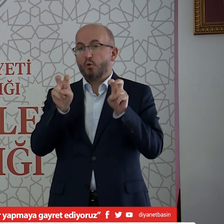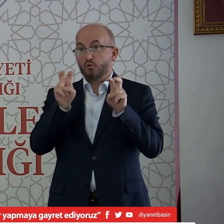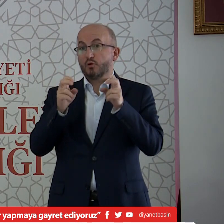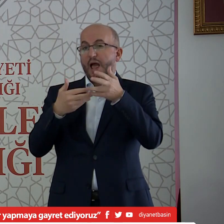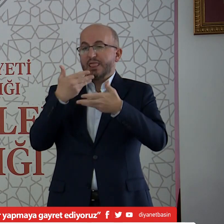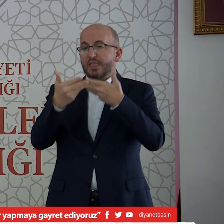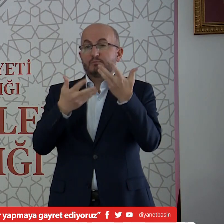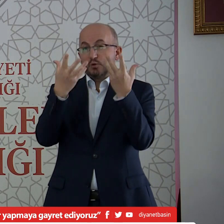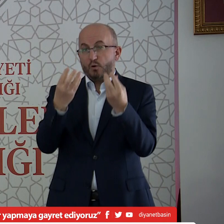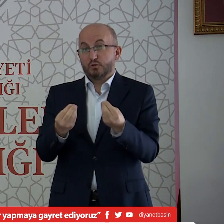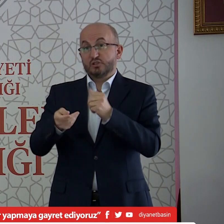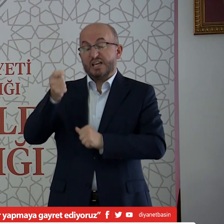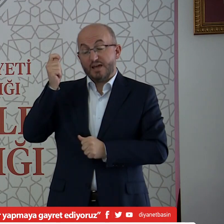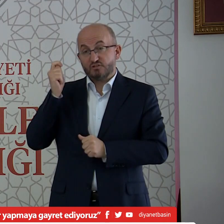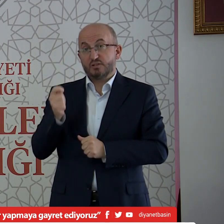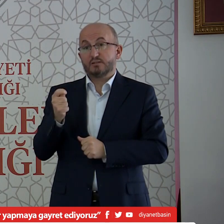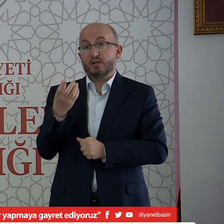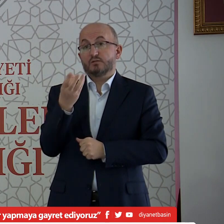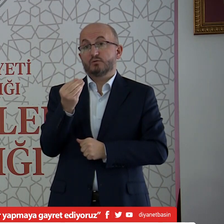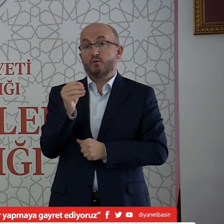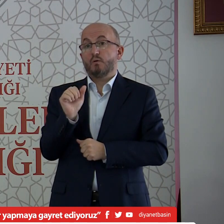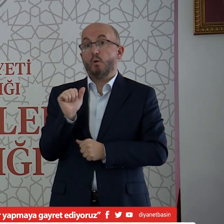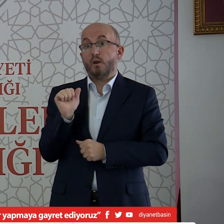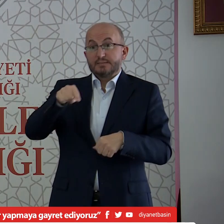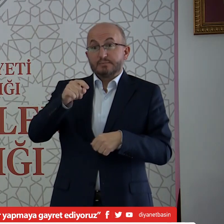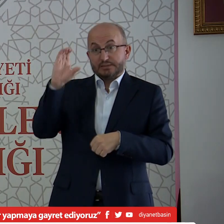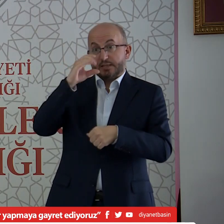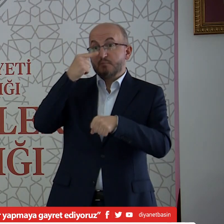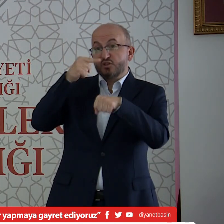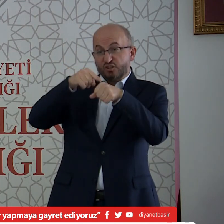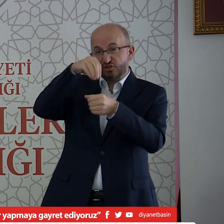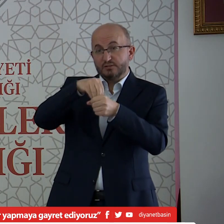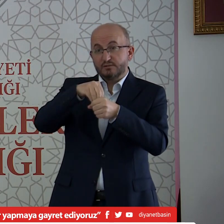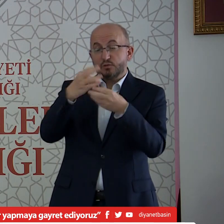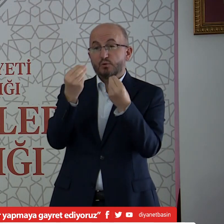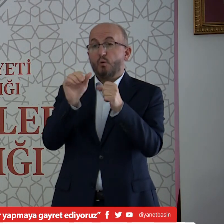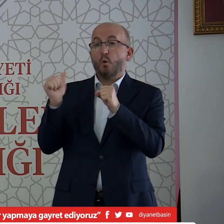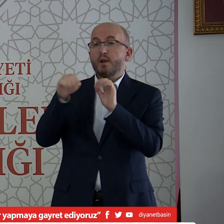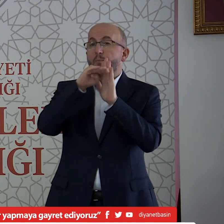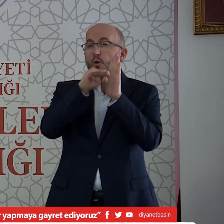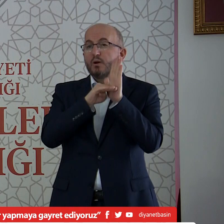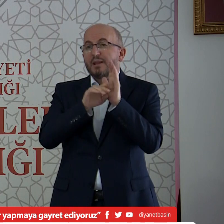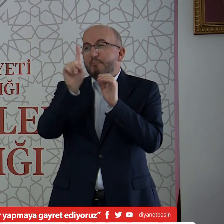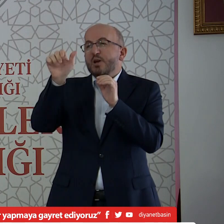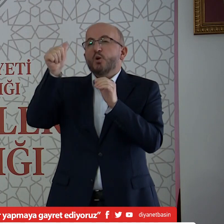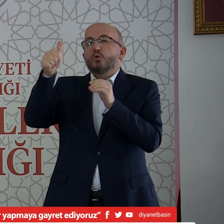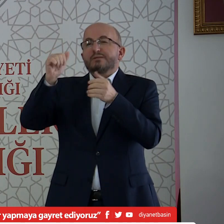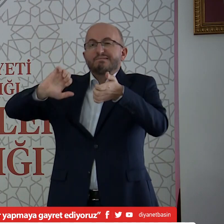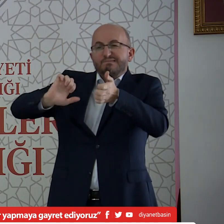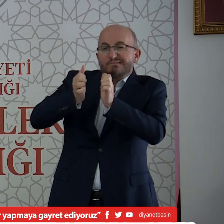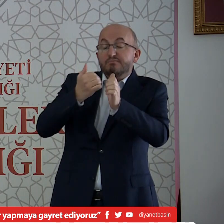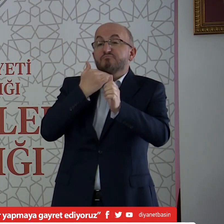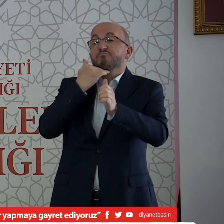işaret etmiş olması da gerçekten çok manidardır. Çok önemli konuları öyle bir güne